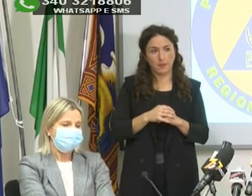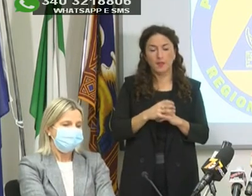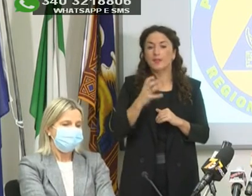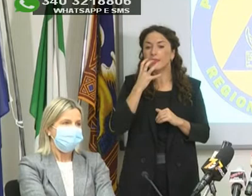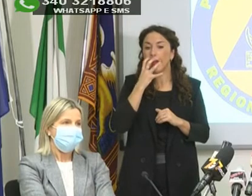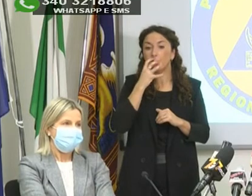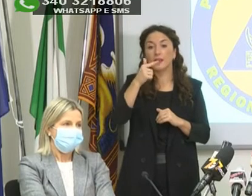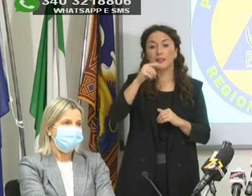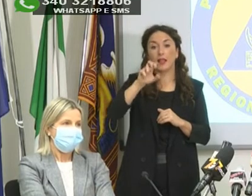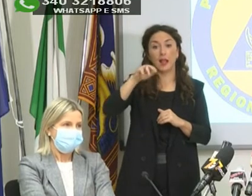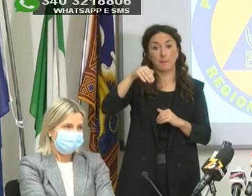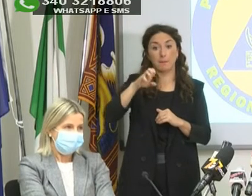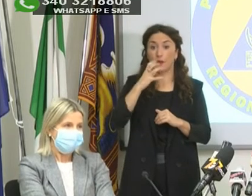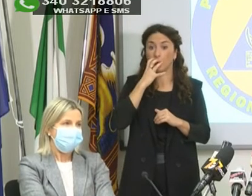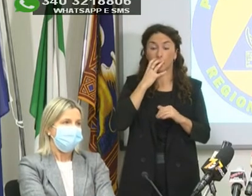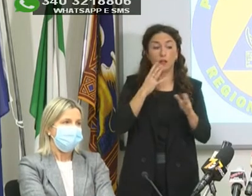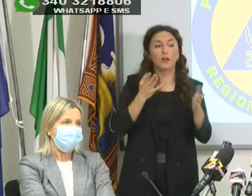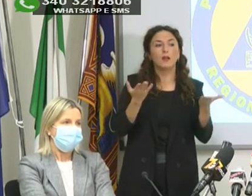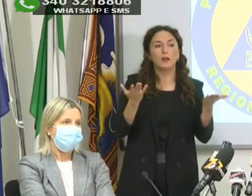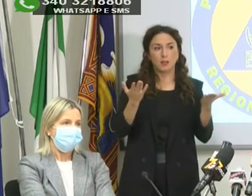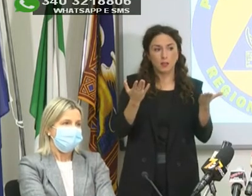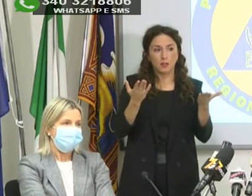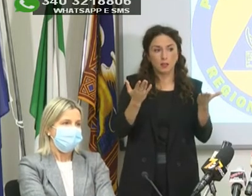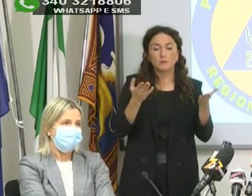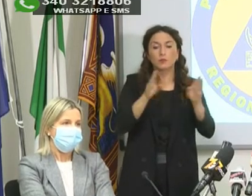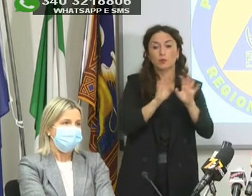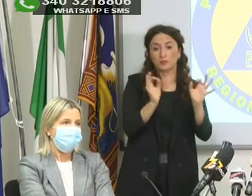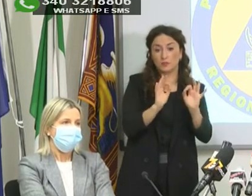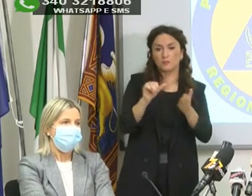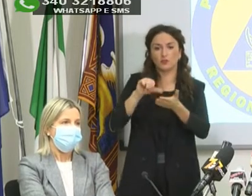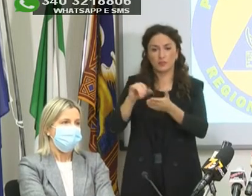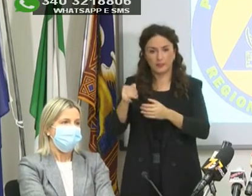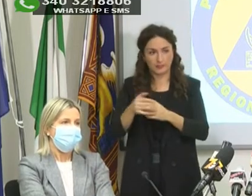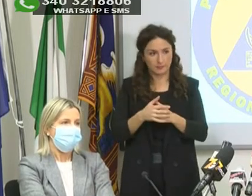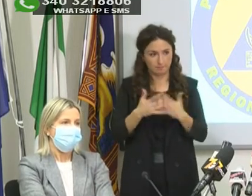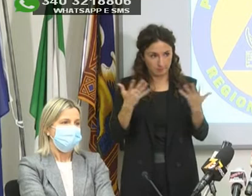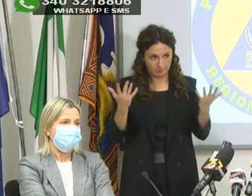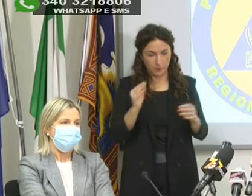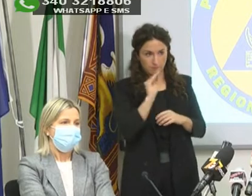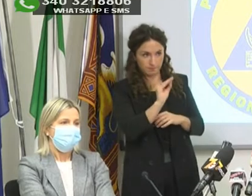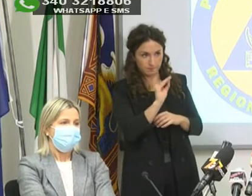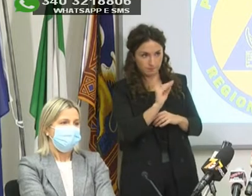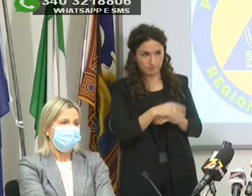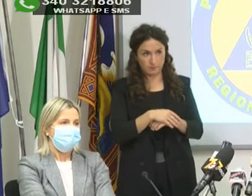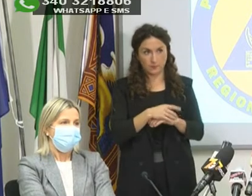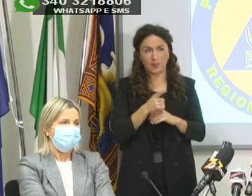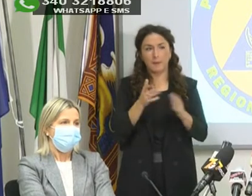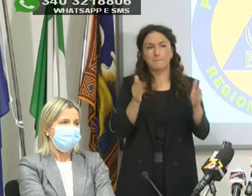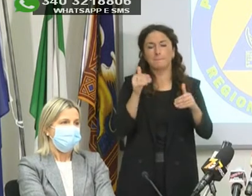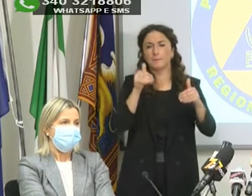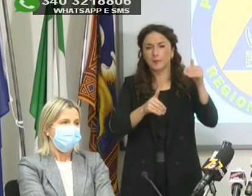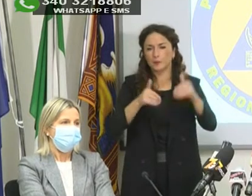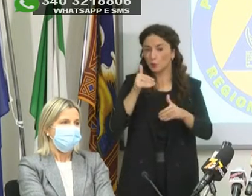Chiedono, domanda insomma elementare, però per loro è importante, chiedono se le loro